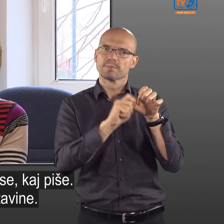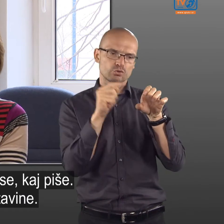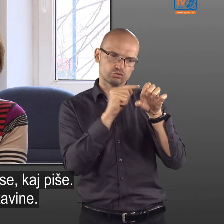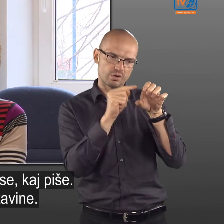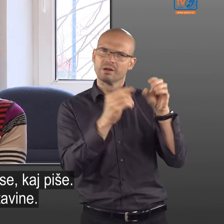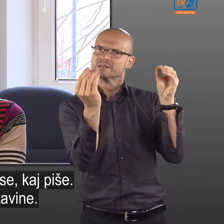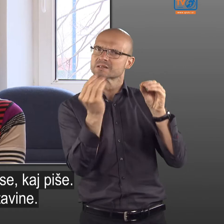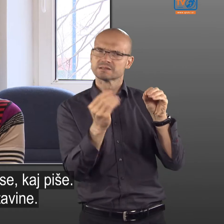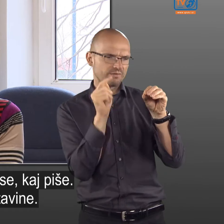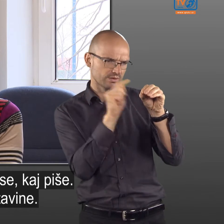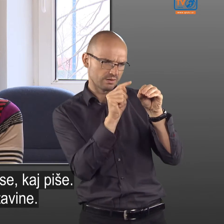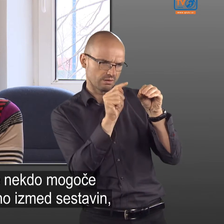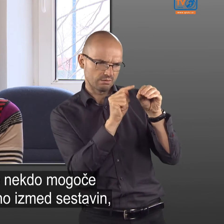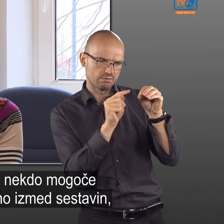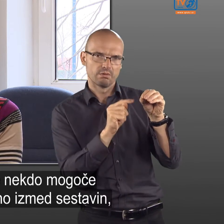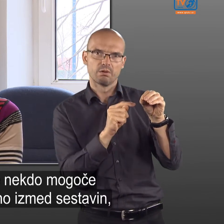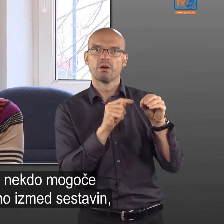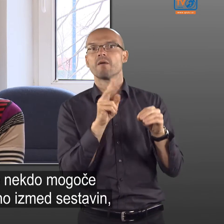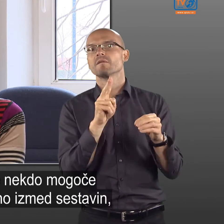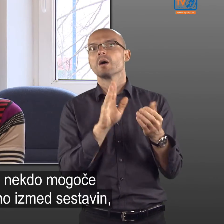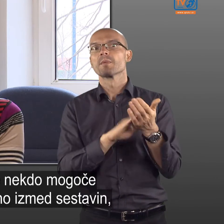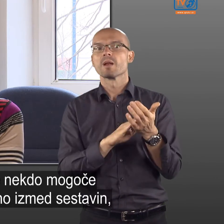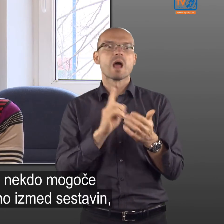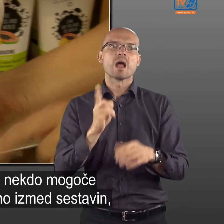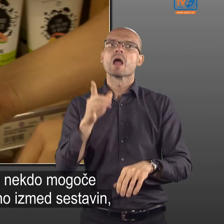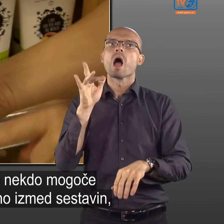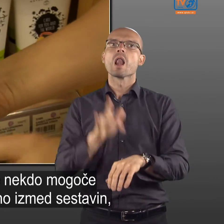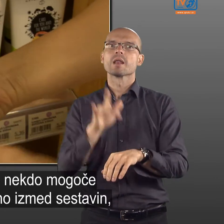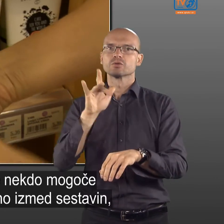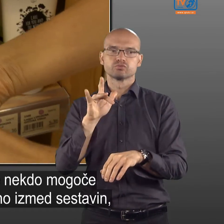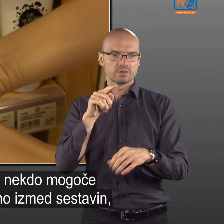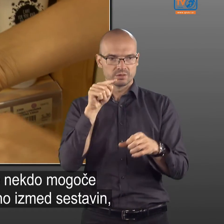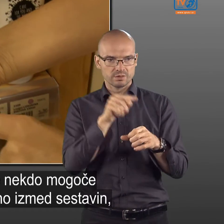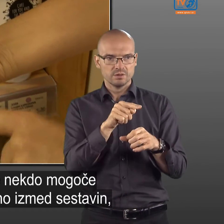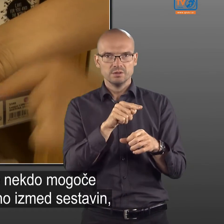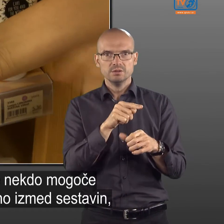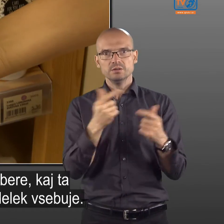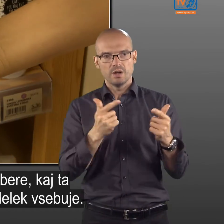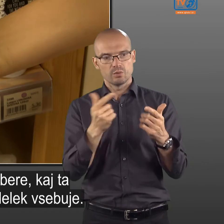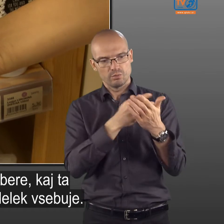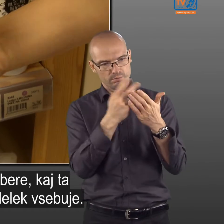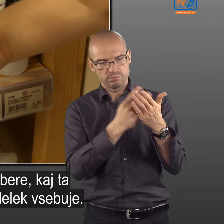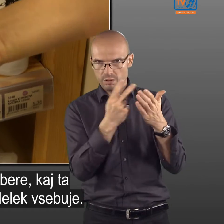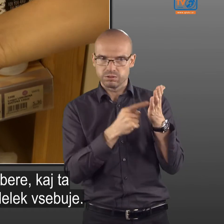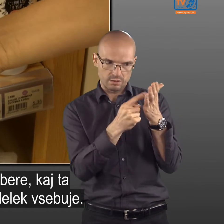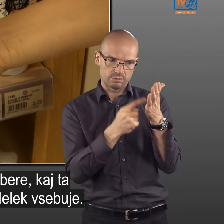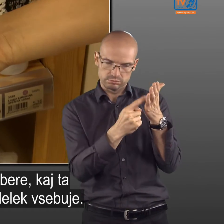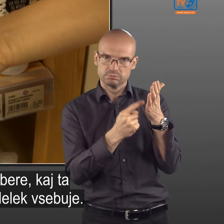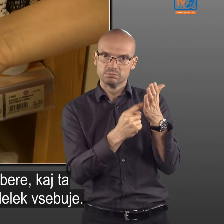piše. In sestavine, v primeru, da je nekdo mogoče alergičen na kakšno izmed sestavin, si lahko prebere,